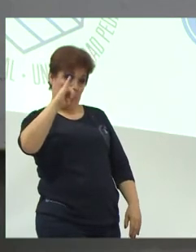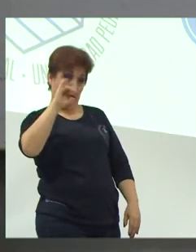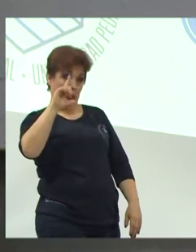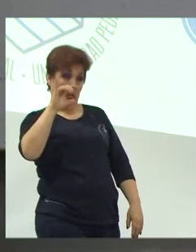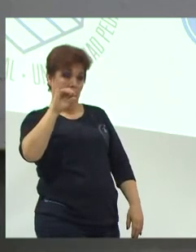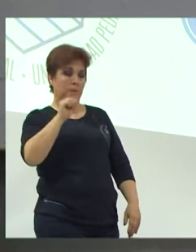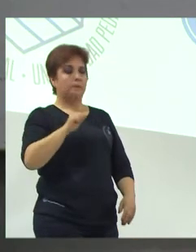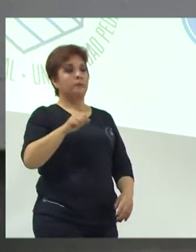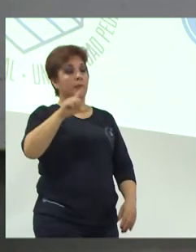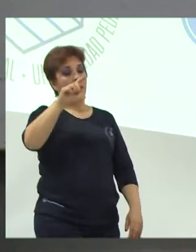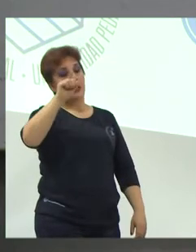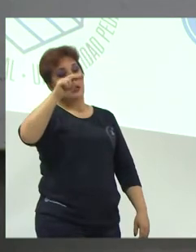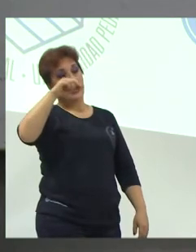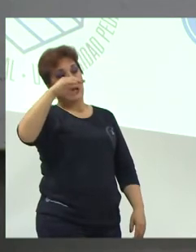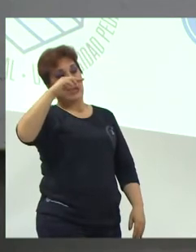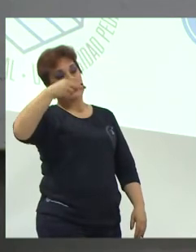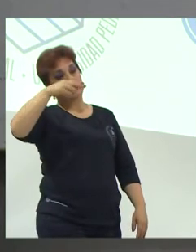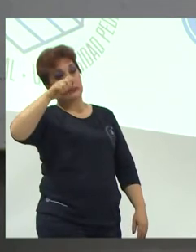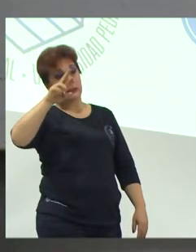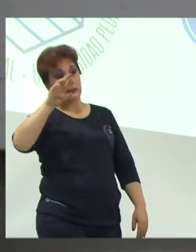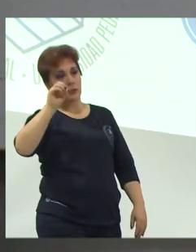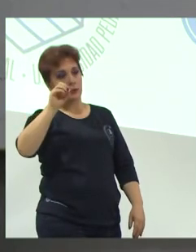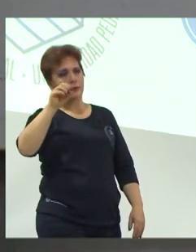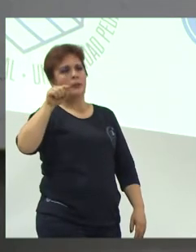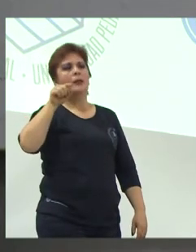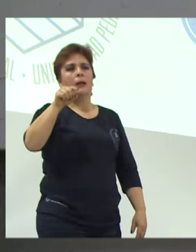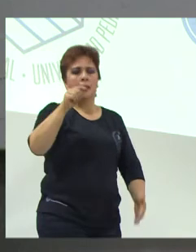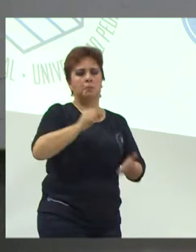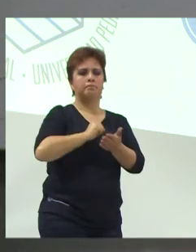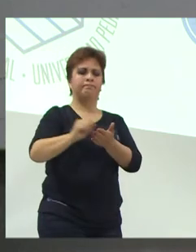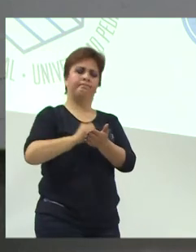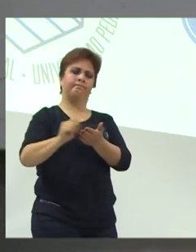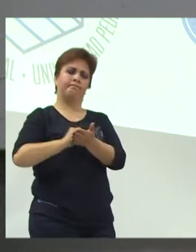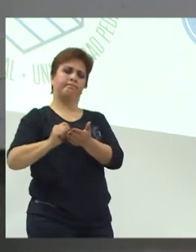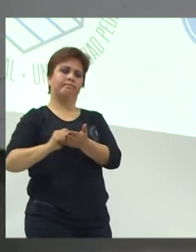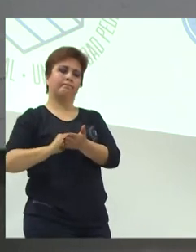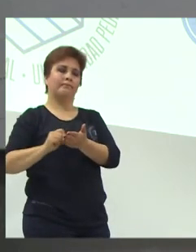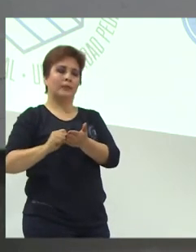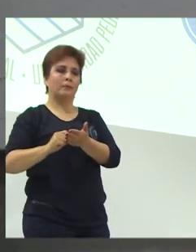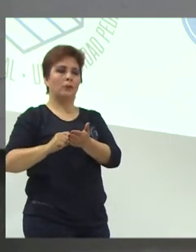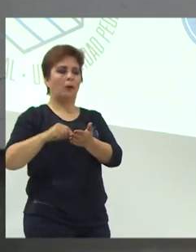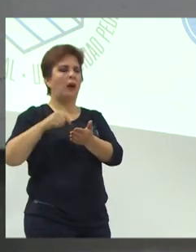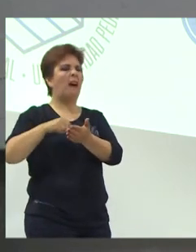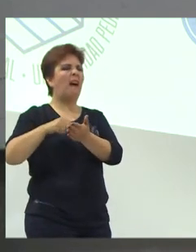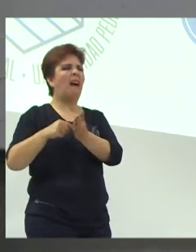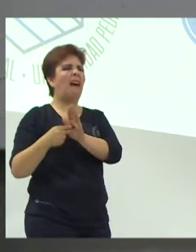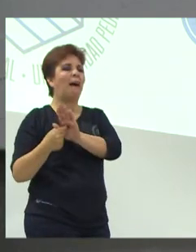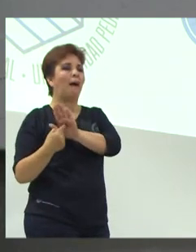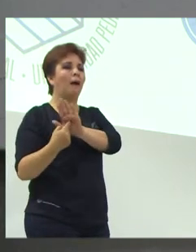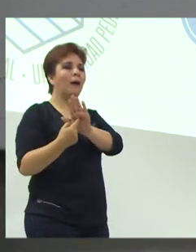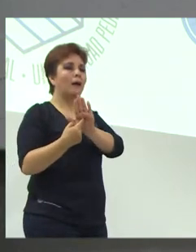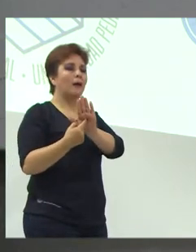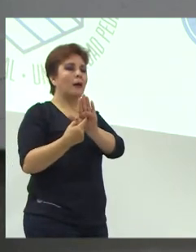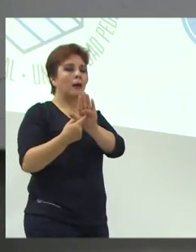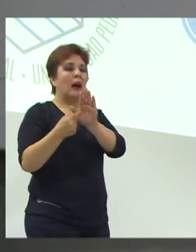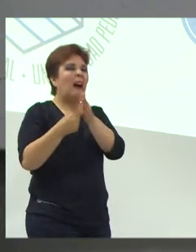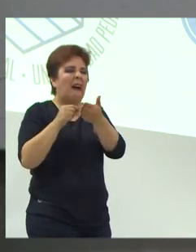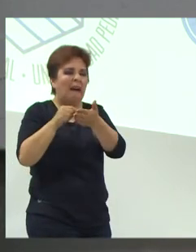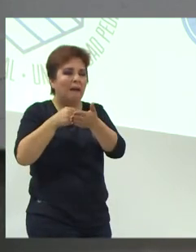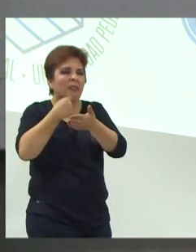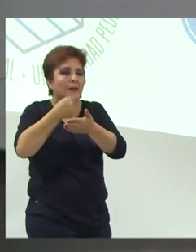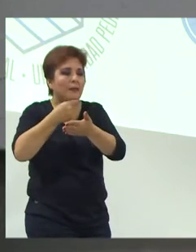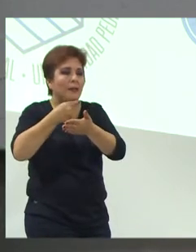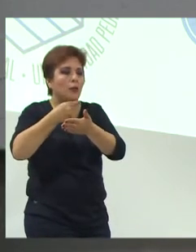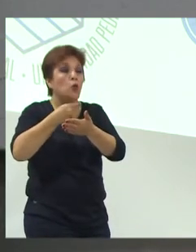programa escribió un texto en el que muestra la manera como en colombia y en la universidad se